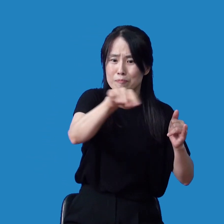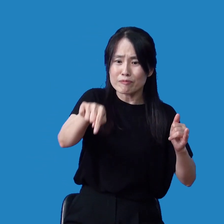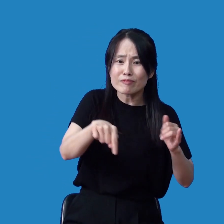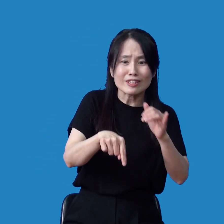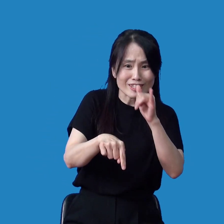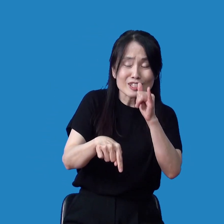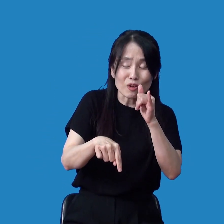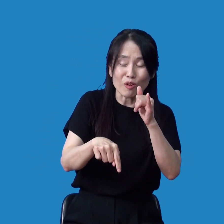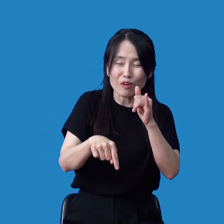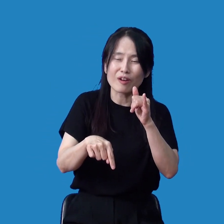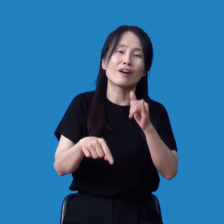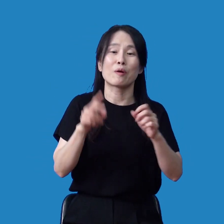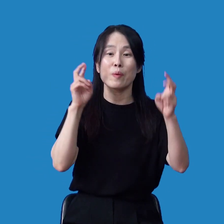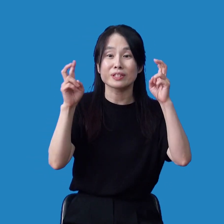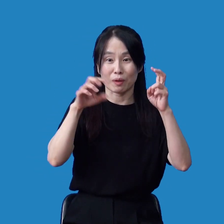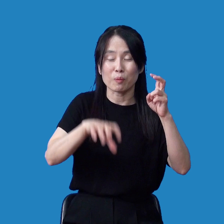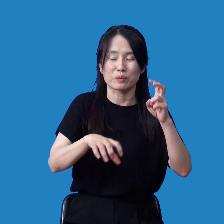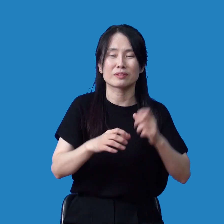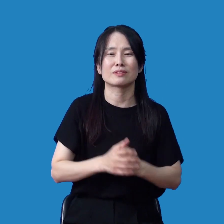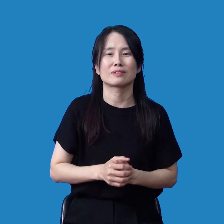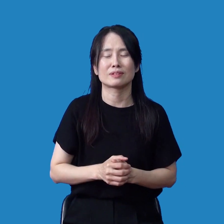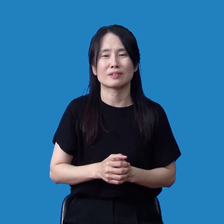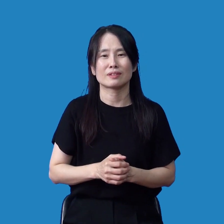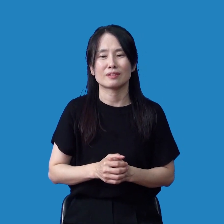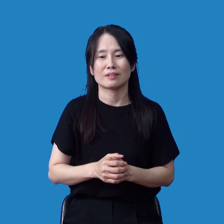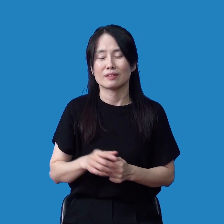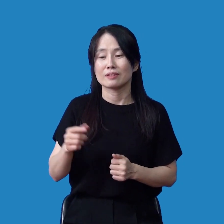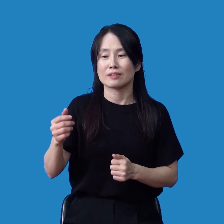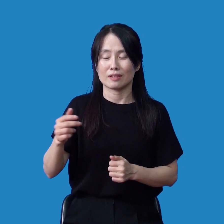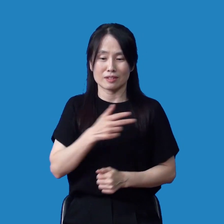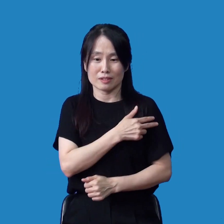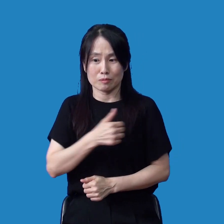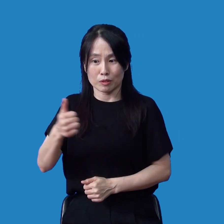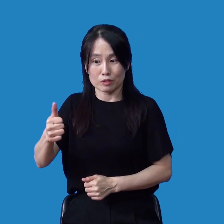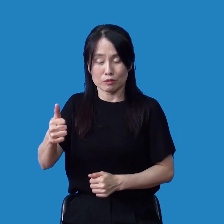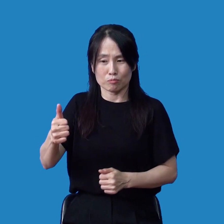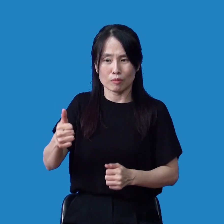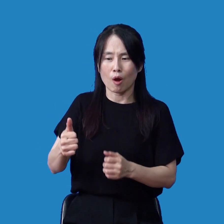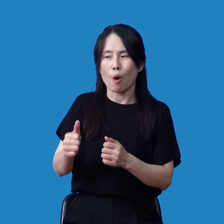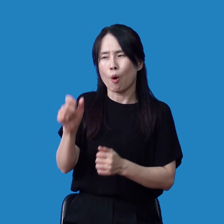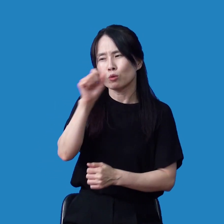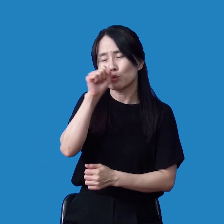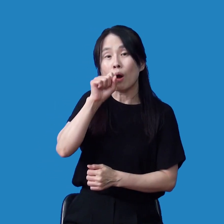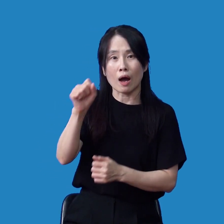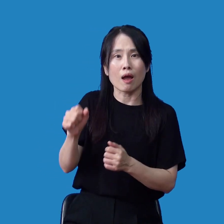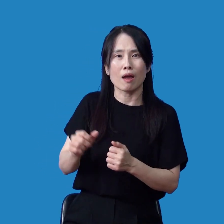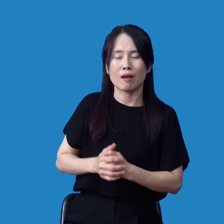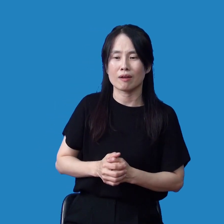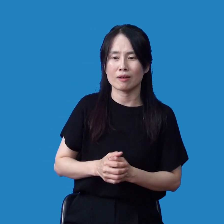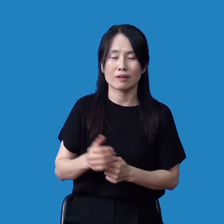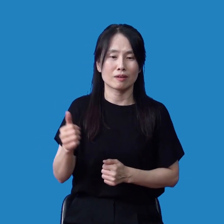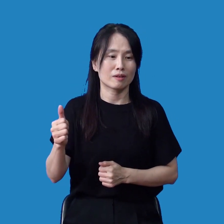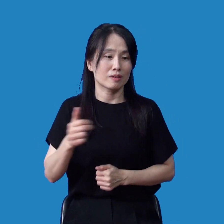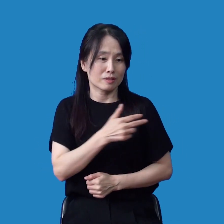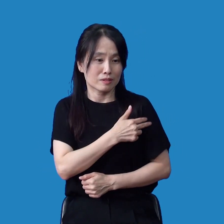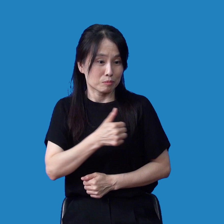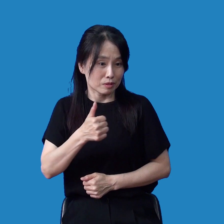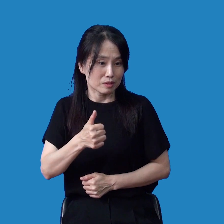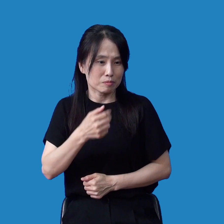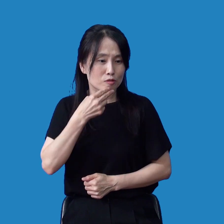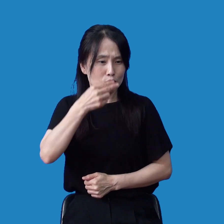좋아합니다. 비결이 뭔가 하면 이 집사님은 술자리에서 동료들을 힘껏